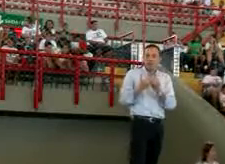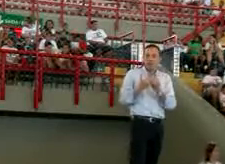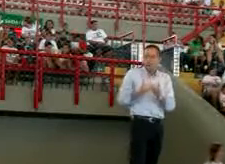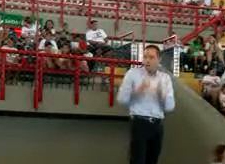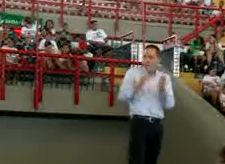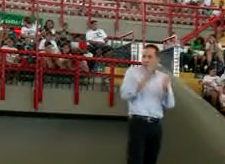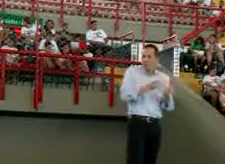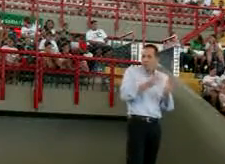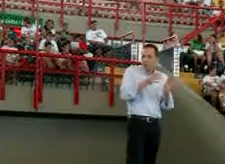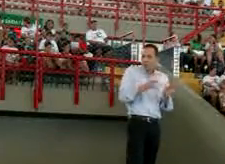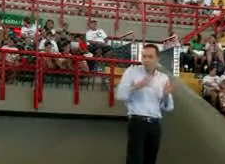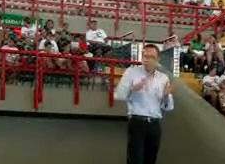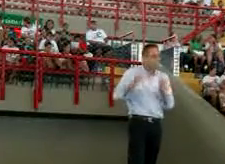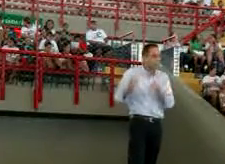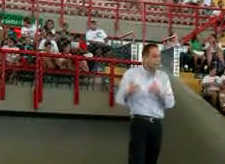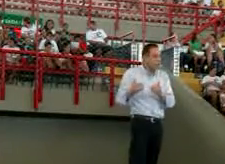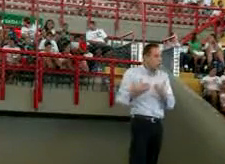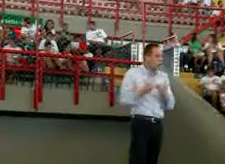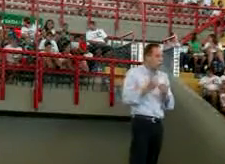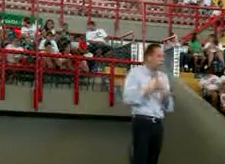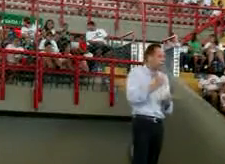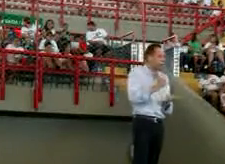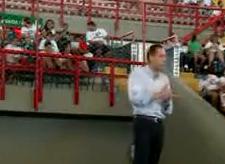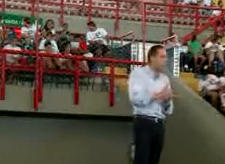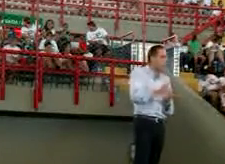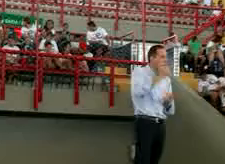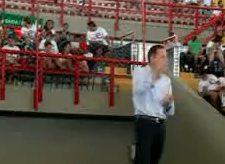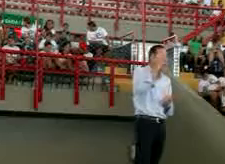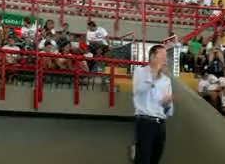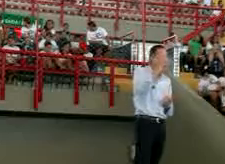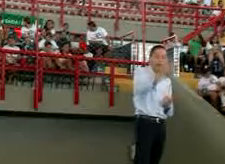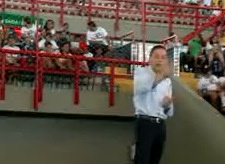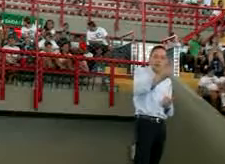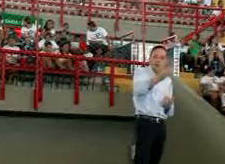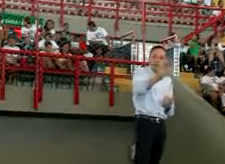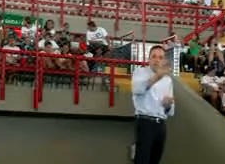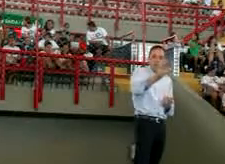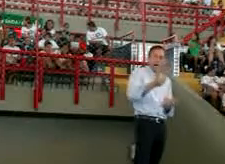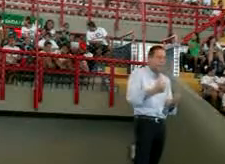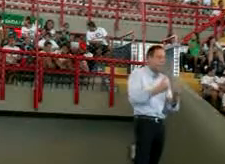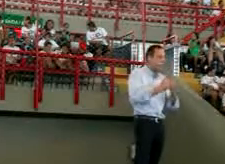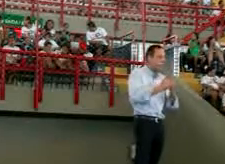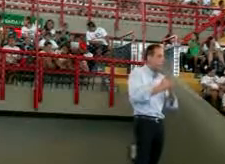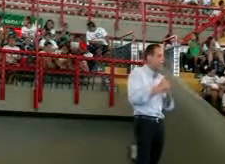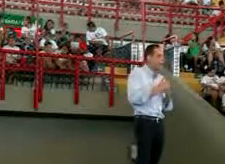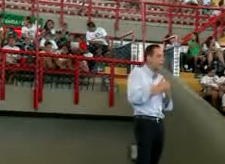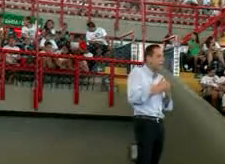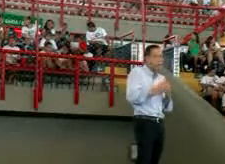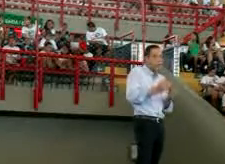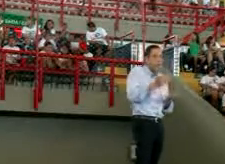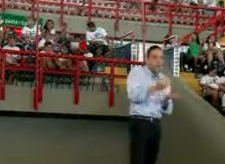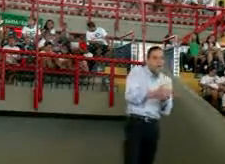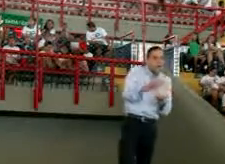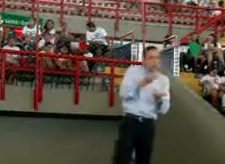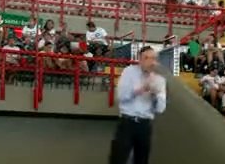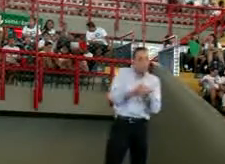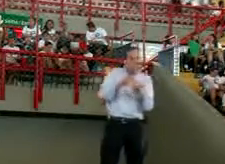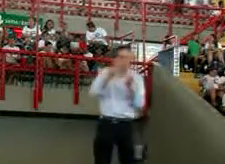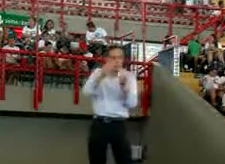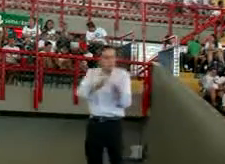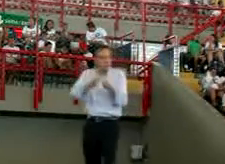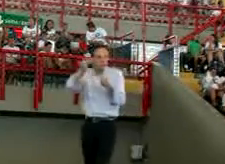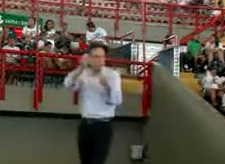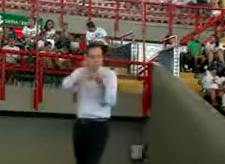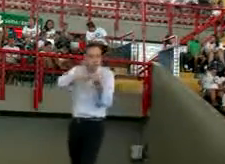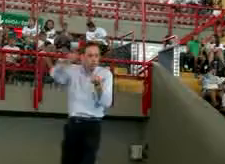dessa forma, em 1831, Dom Pedro vai renunciar, até mesmo porque ele